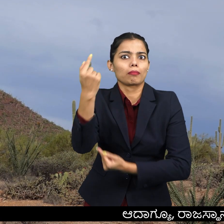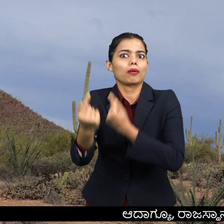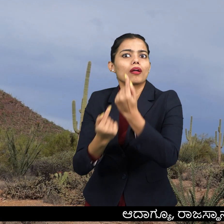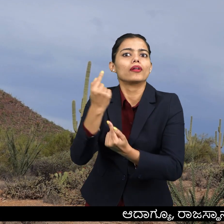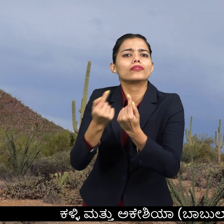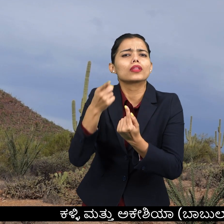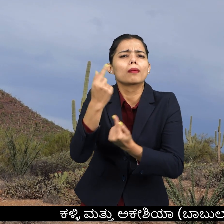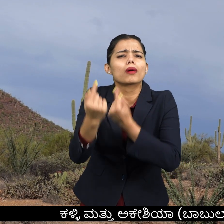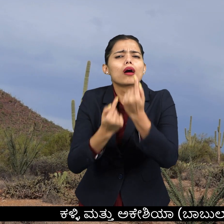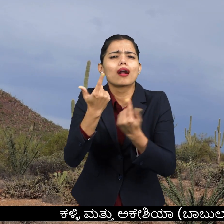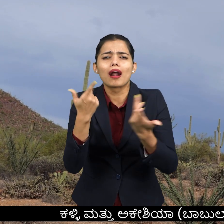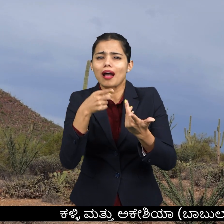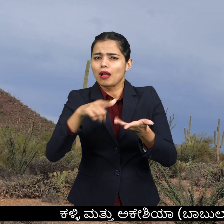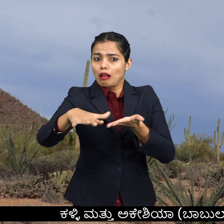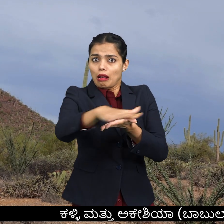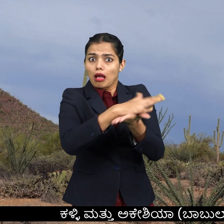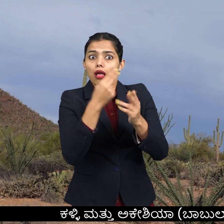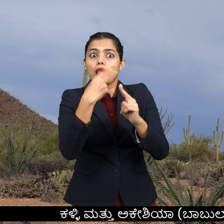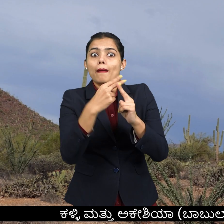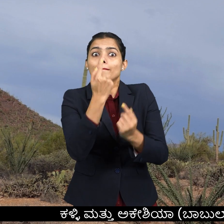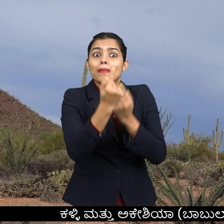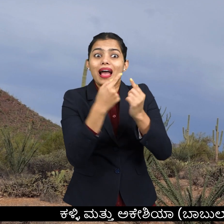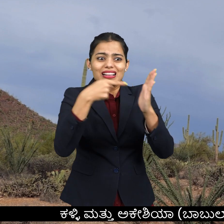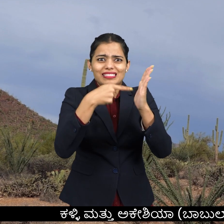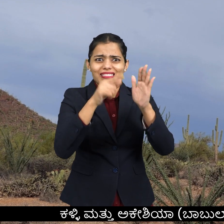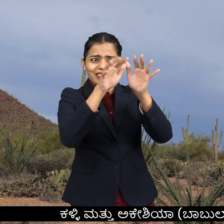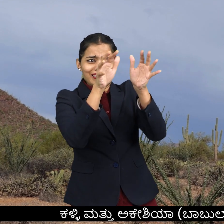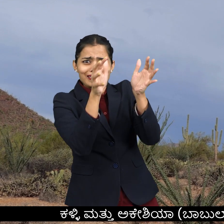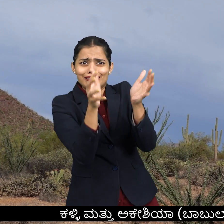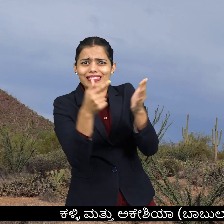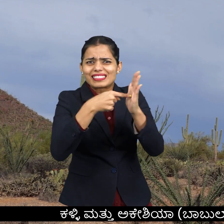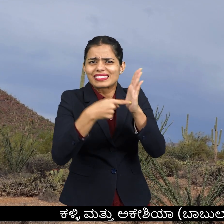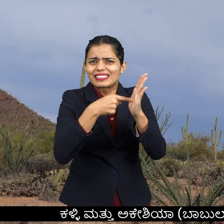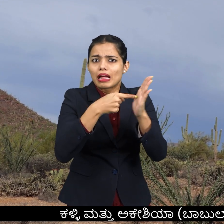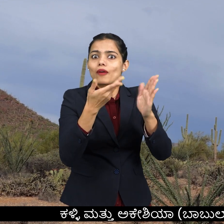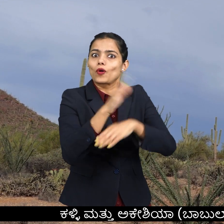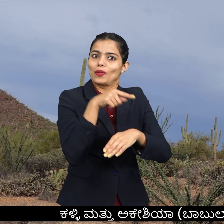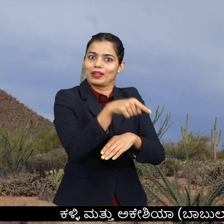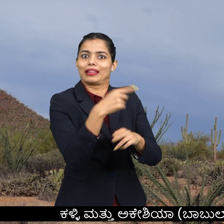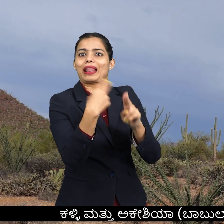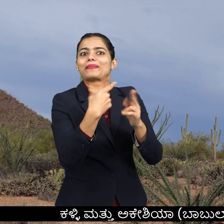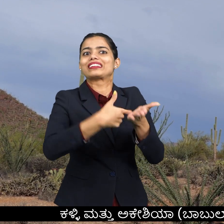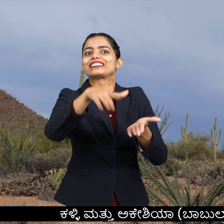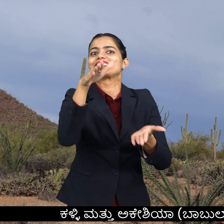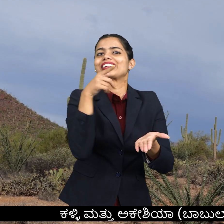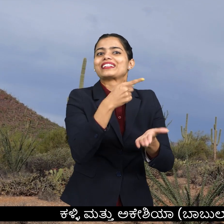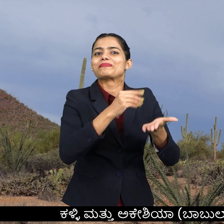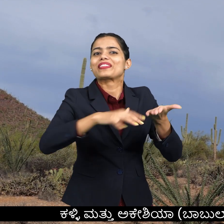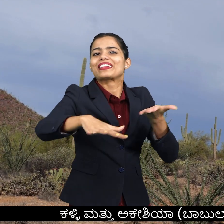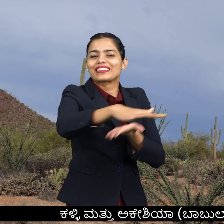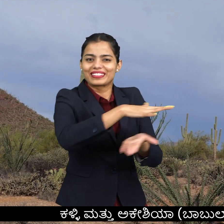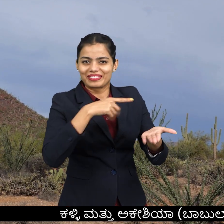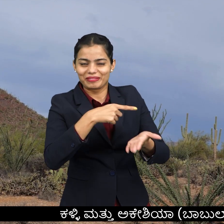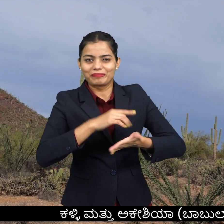ಮರುಭೂಮಿಗಳಲ್ಲಿ ಕಳ್ಳಿ ಮತ್ತು ಅಕೇಶಿಯಾ ಅಂದರೆ ಬಾಬುಲ್ ನಂತಹ